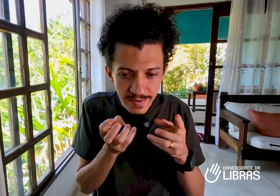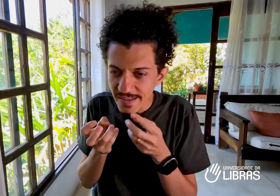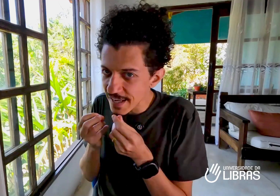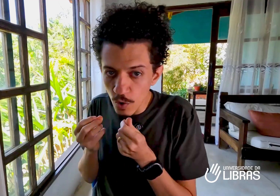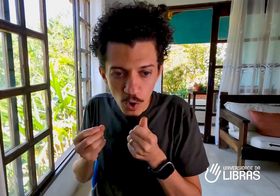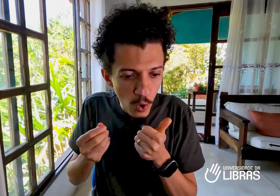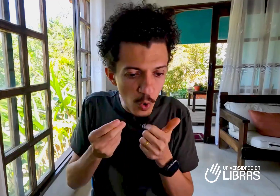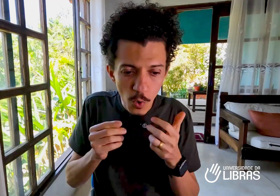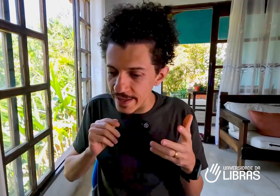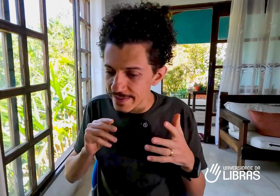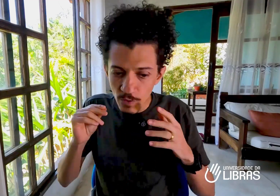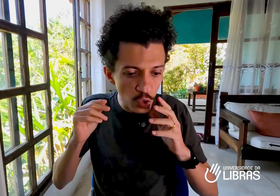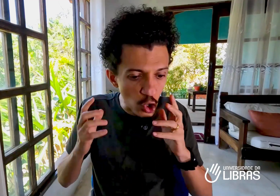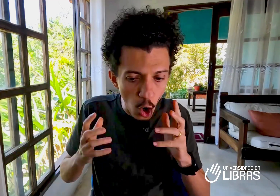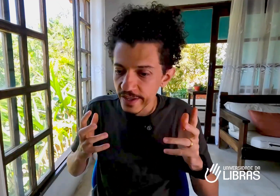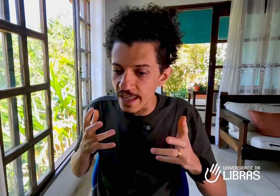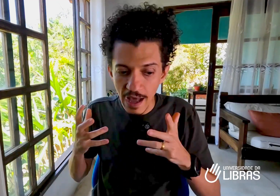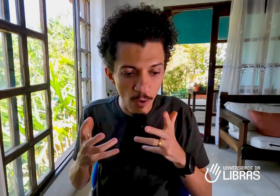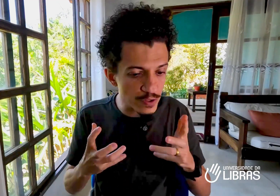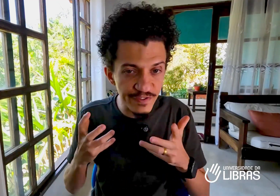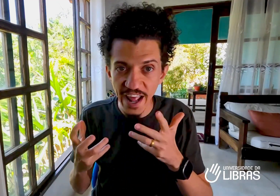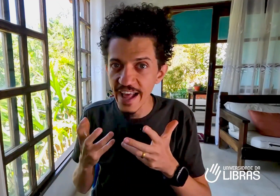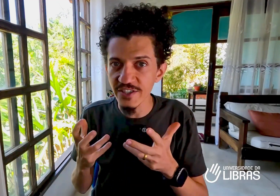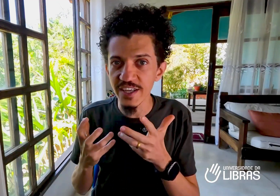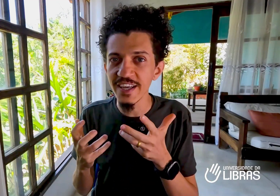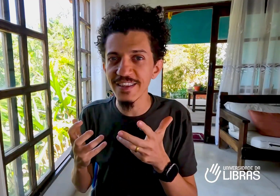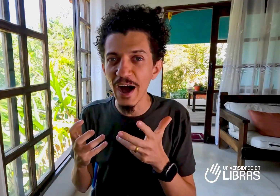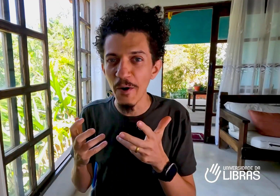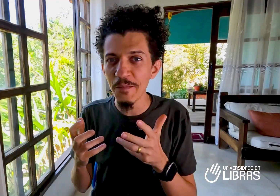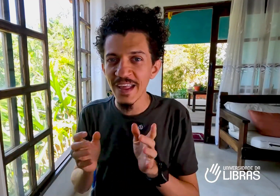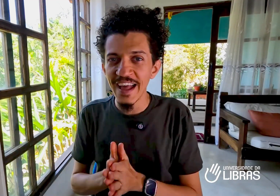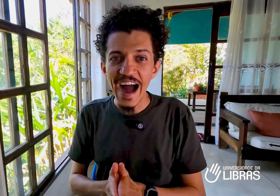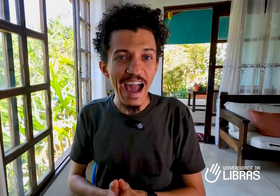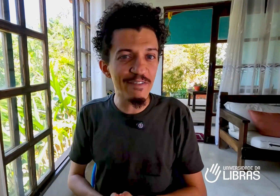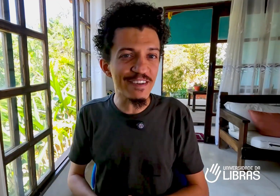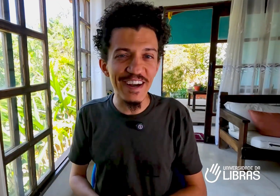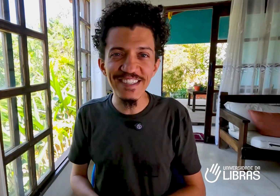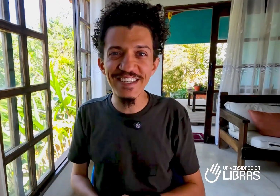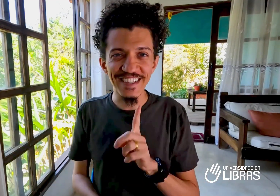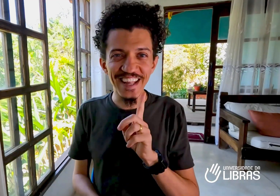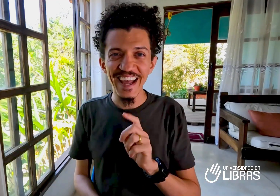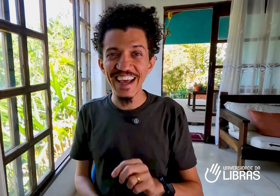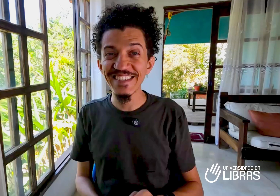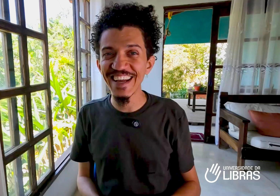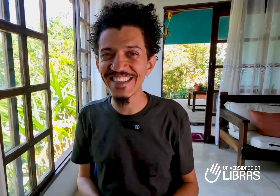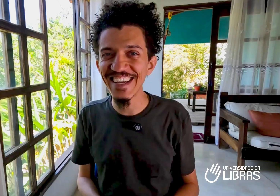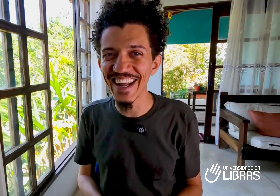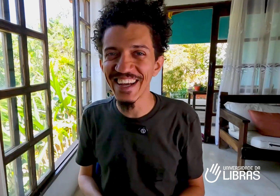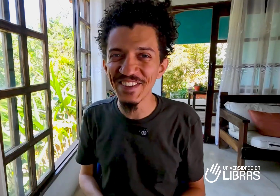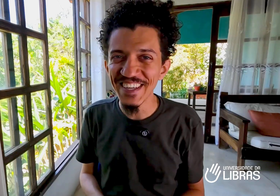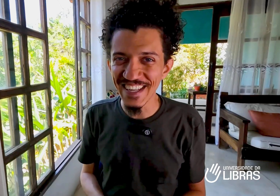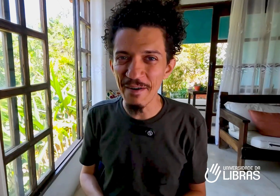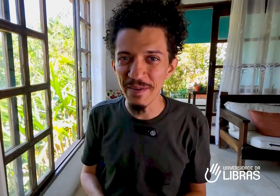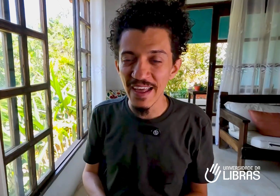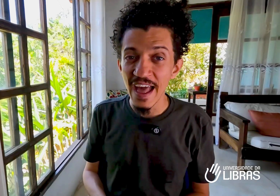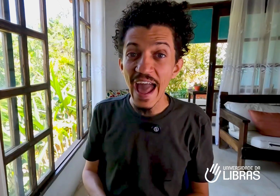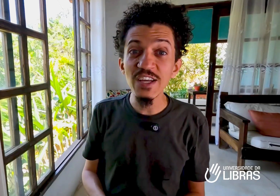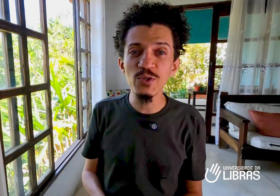você colocou aqui? Tem um toque, tem algo diferente aqui e tal. Aí você fala assim, esse daí é segredo, sabe? É